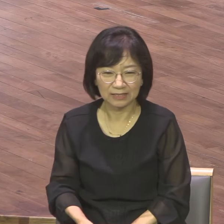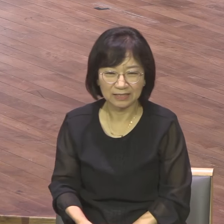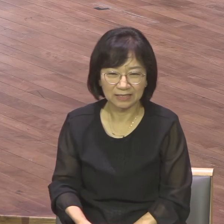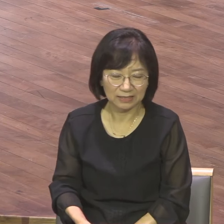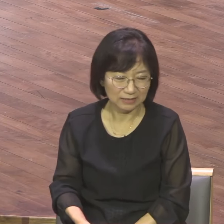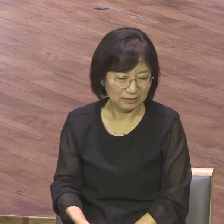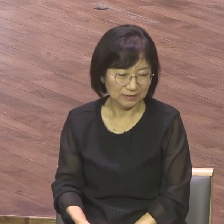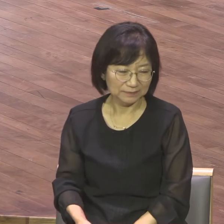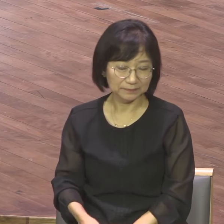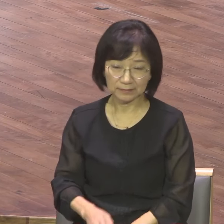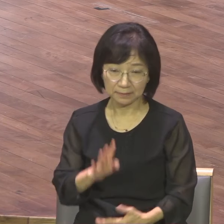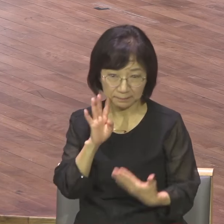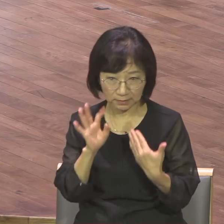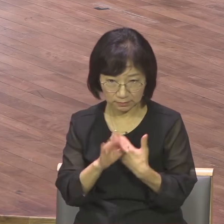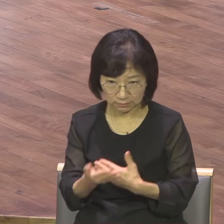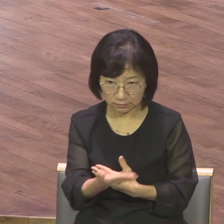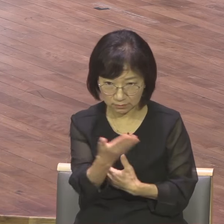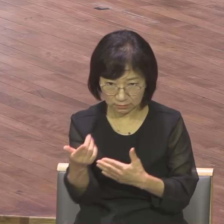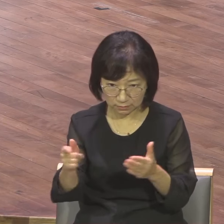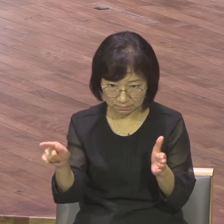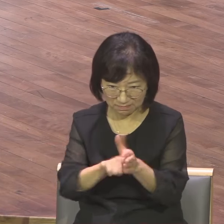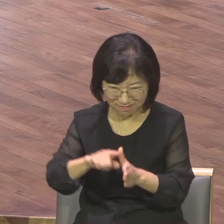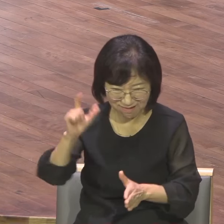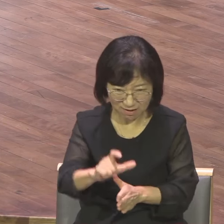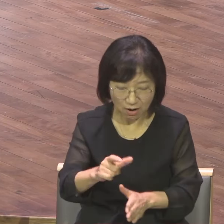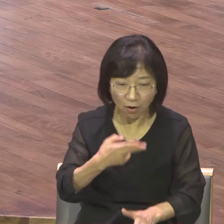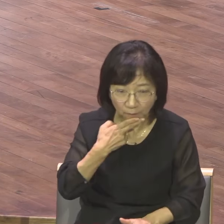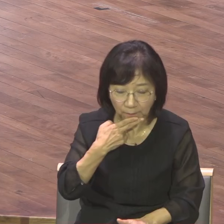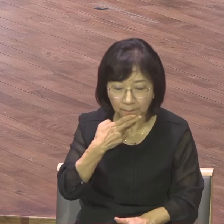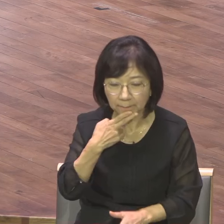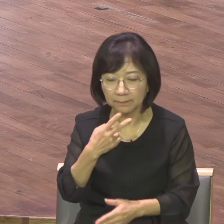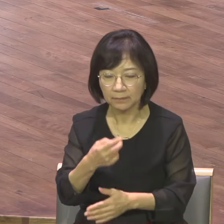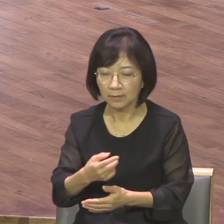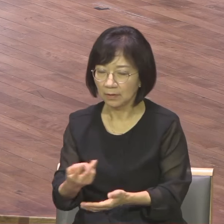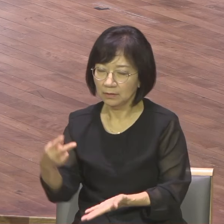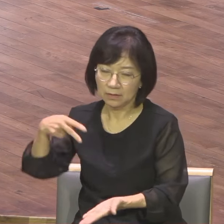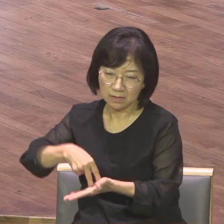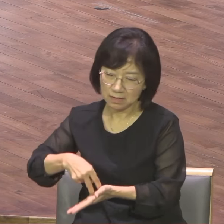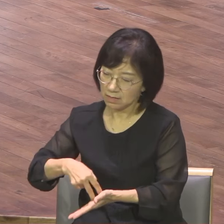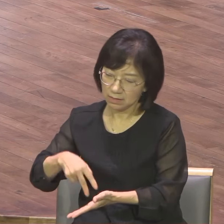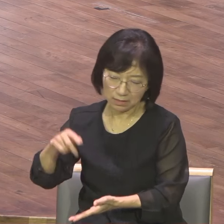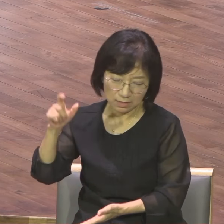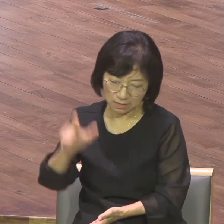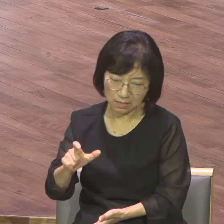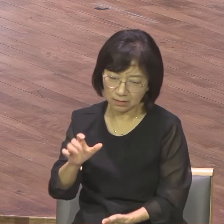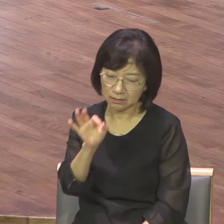굳게 믿지 아니하면 너희는 굳게 서지 못하리라. 자, 하나님의